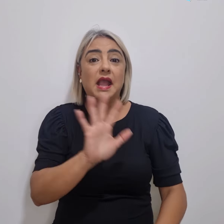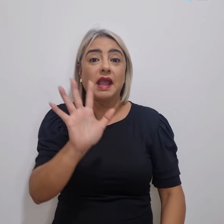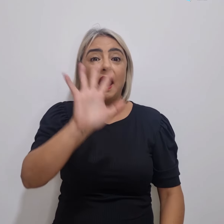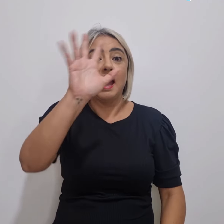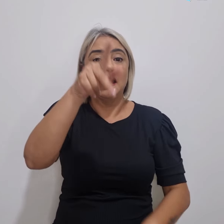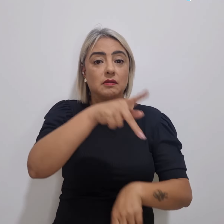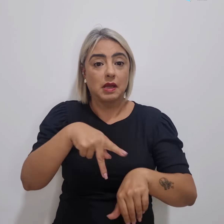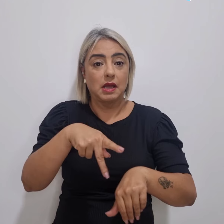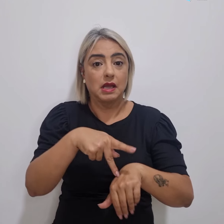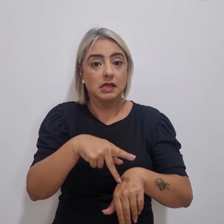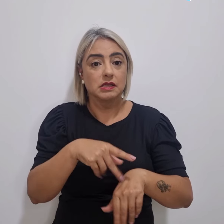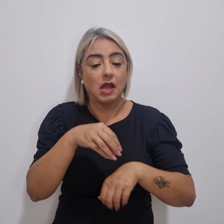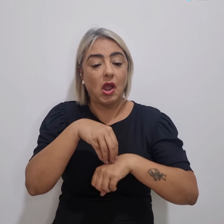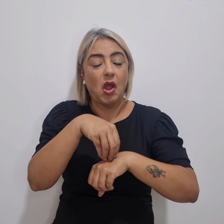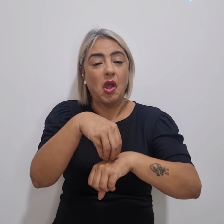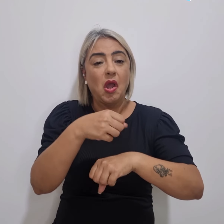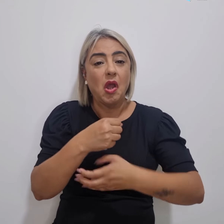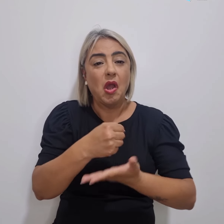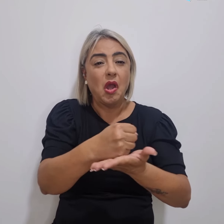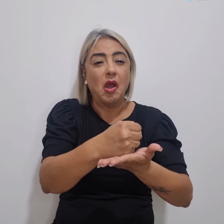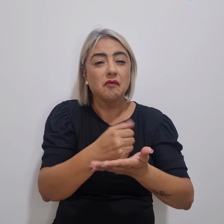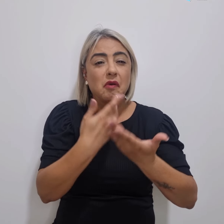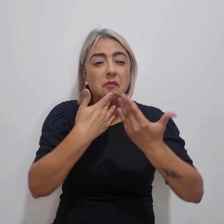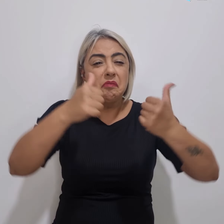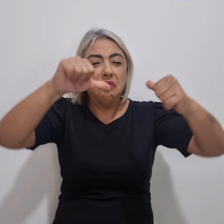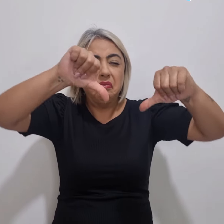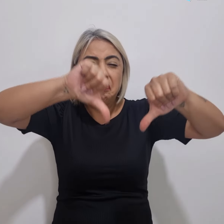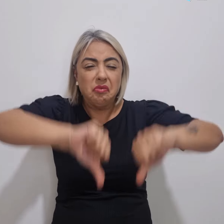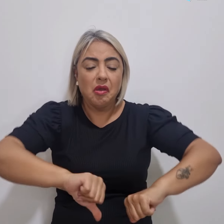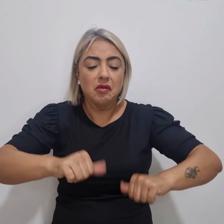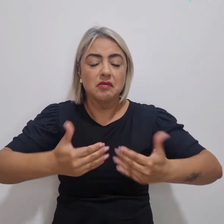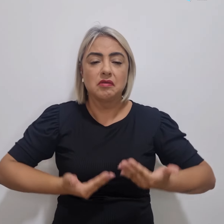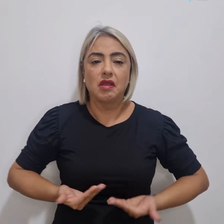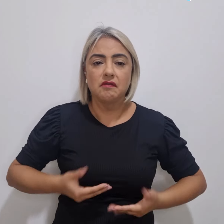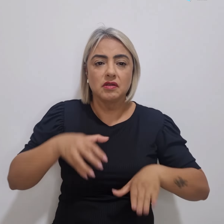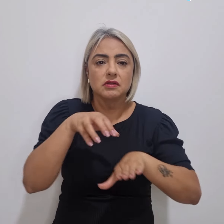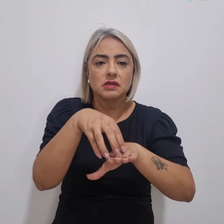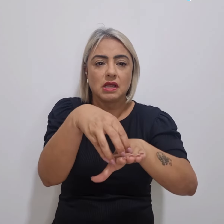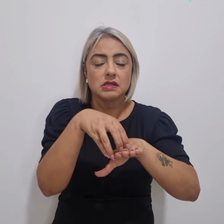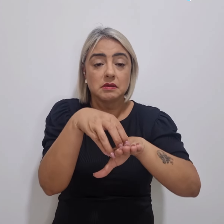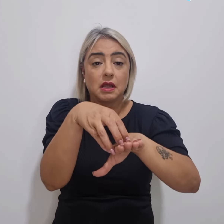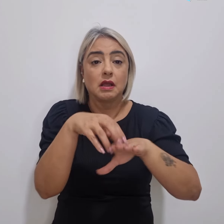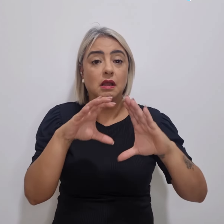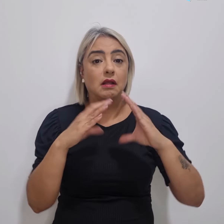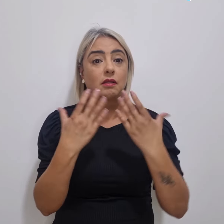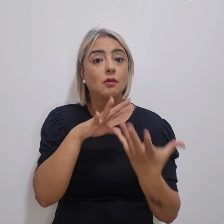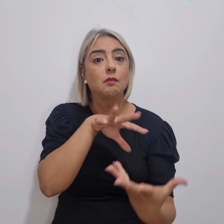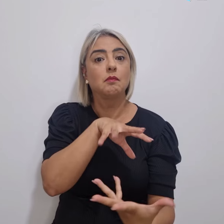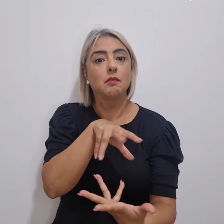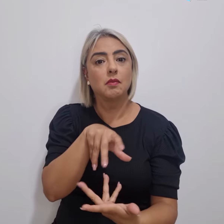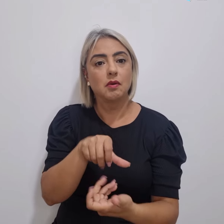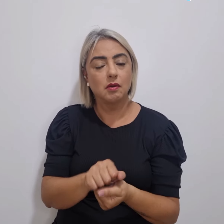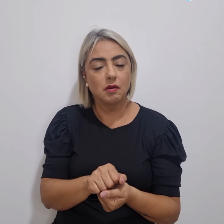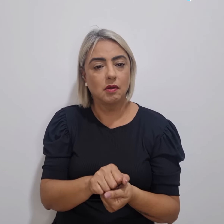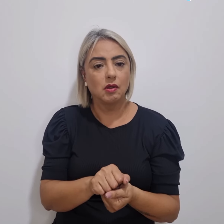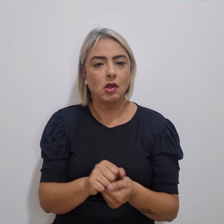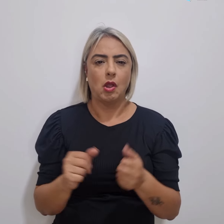e a oferta de um dos piores serviços de transporte coletivo do mundo, os patrões das